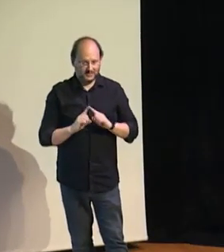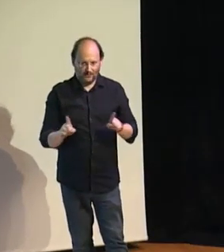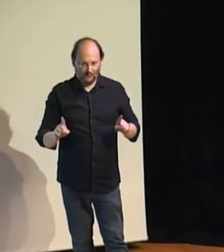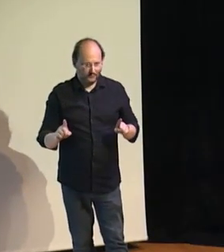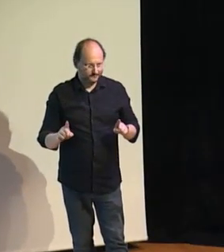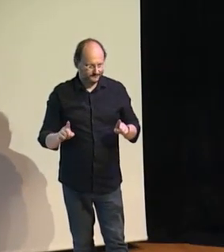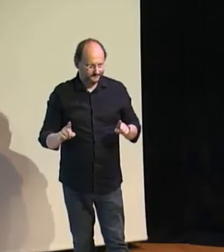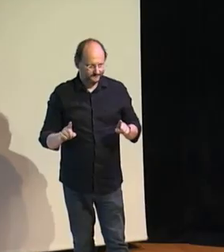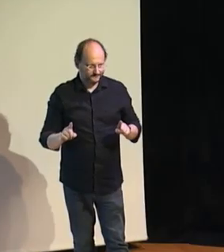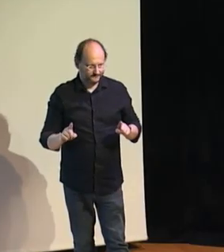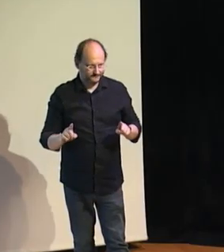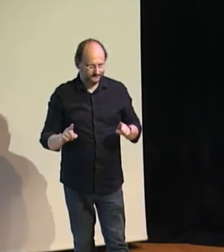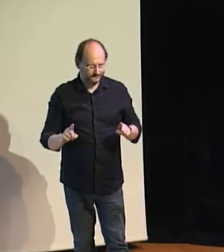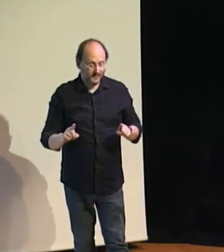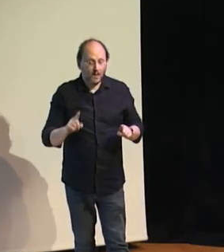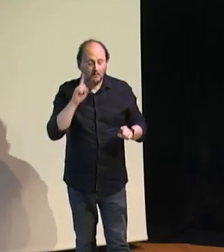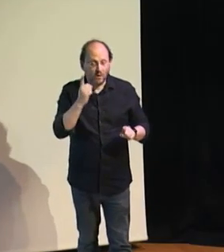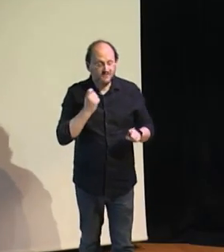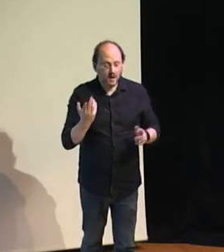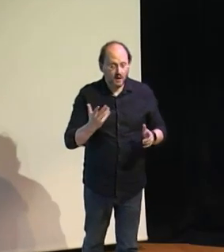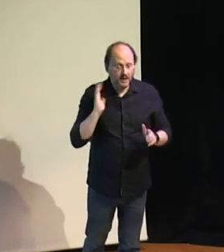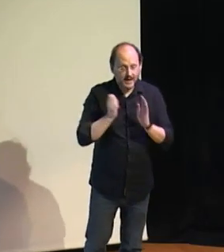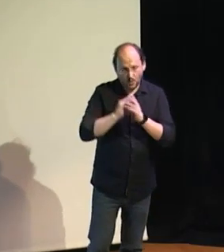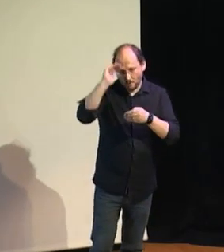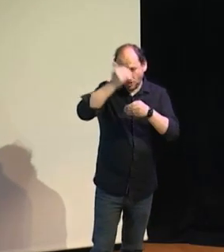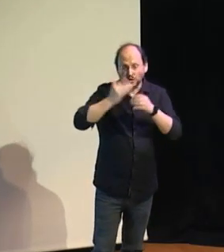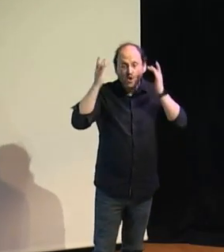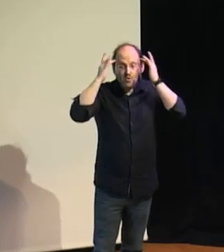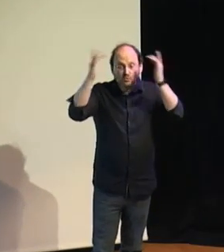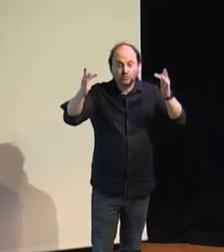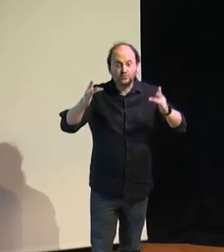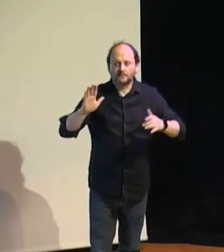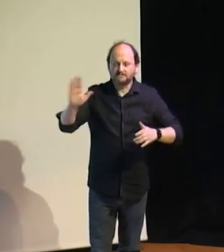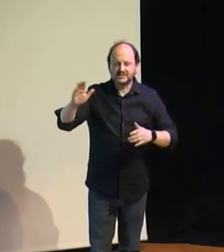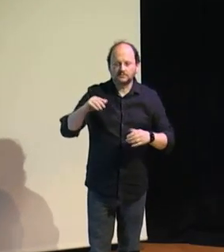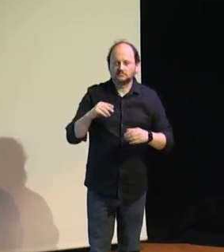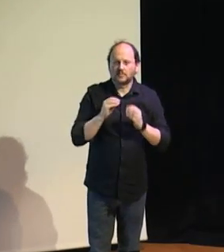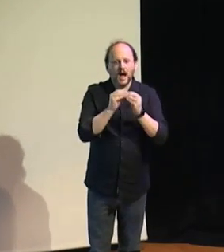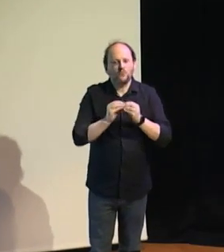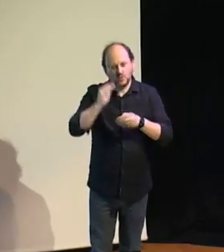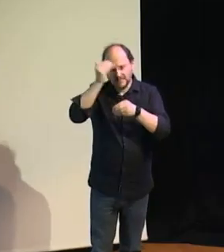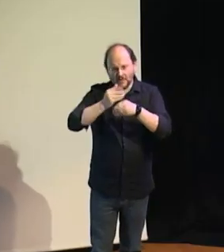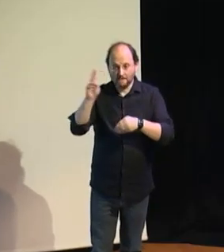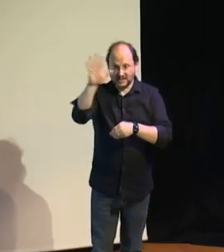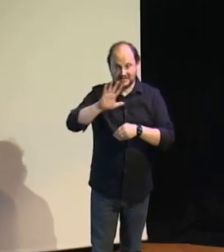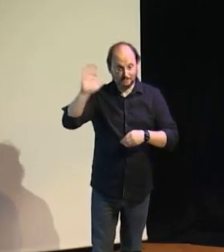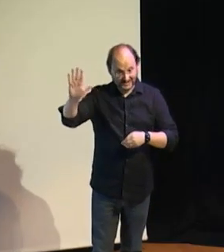plutôt recevoir l'amour. En fait, on voit une différence. Et on peut voir cette différence-là à l'époque du Moyen-Âge et de